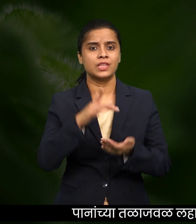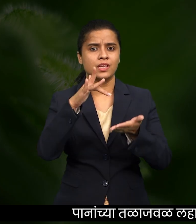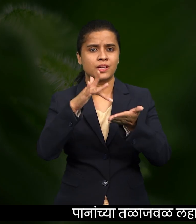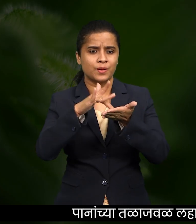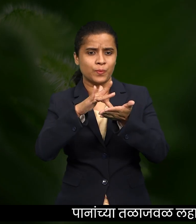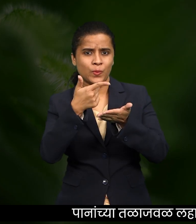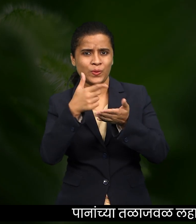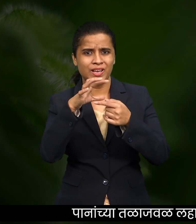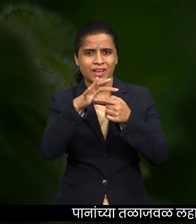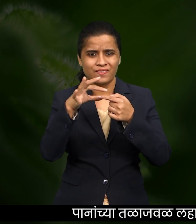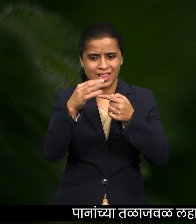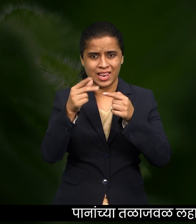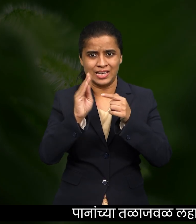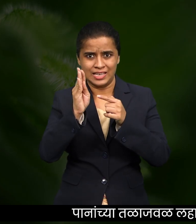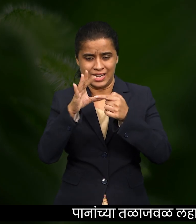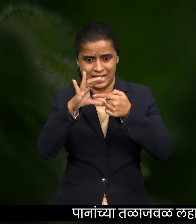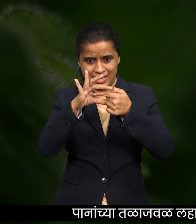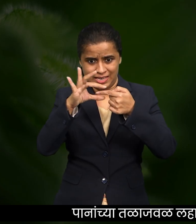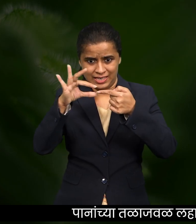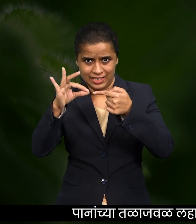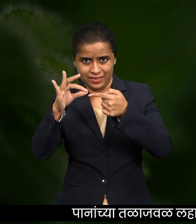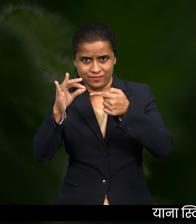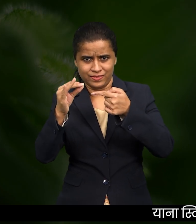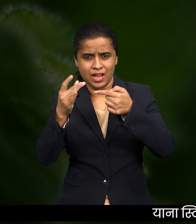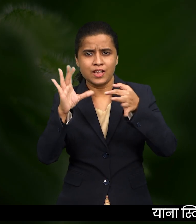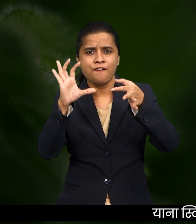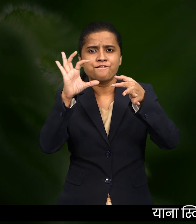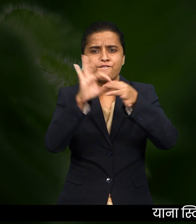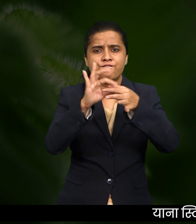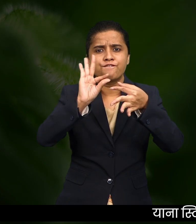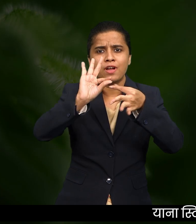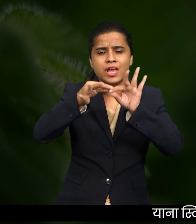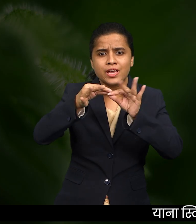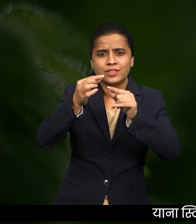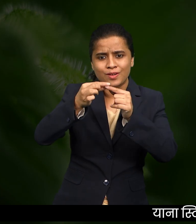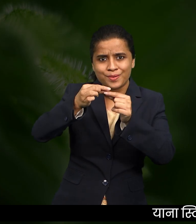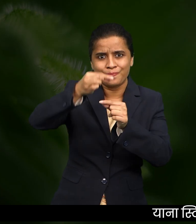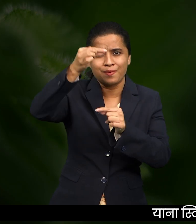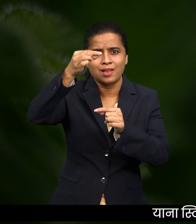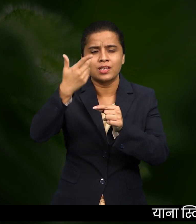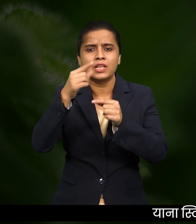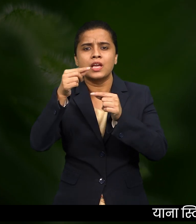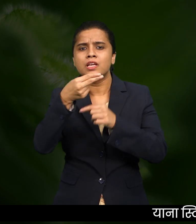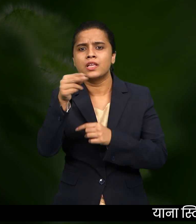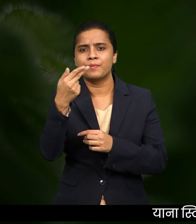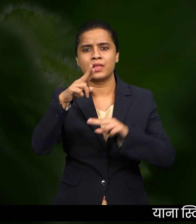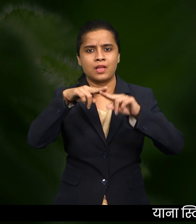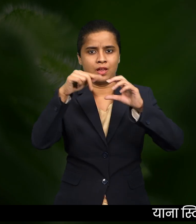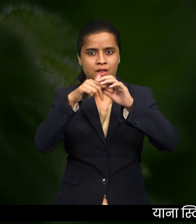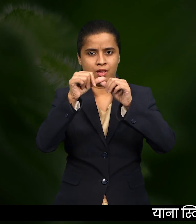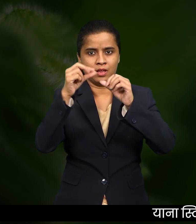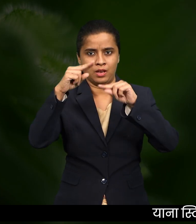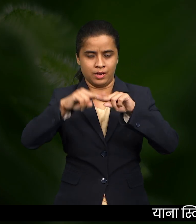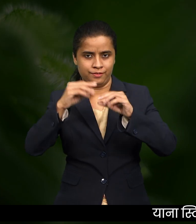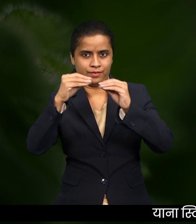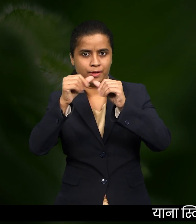पानाच्या तळाजवळ लहान पानासारखी रचना असू शकते. यांना स्टिप्यूल म्हणतात.